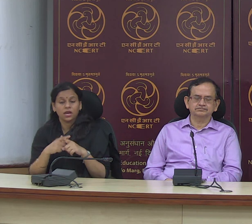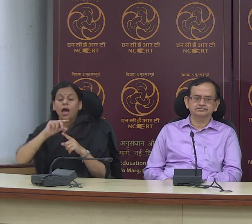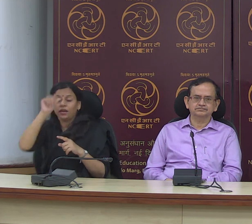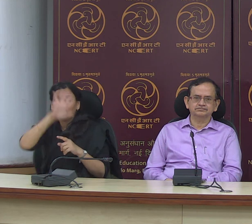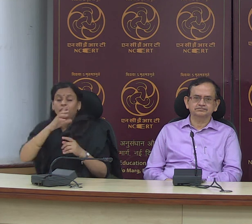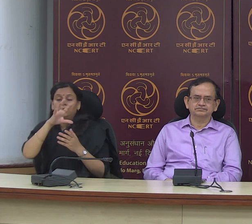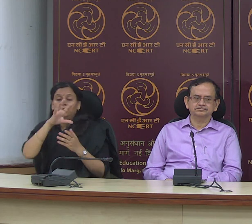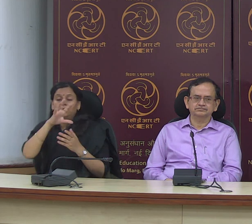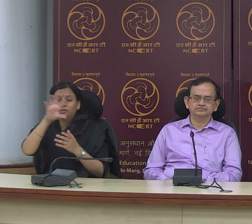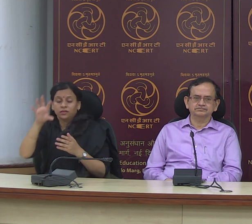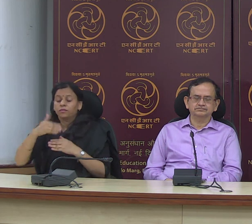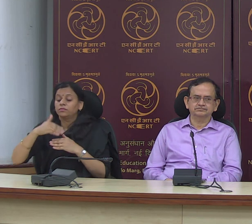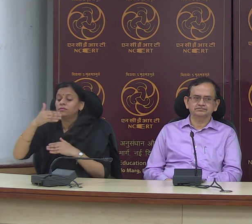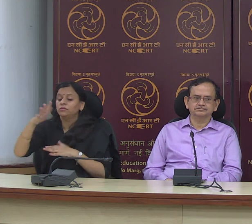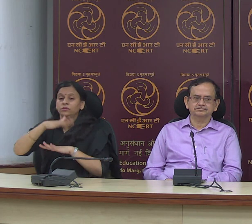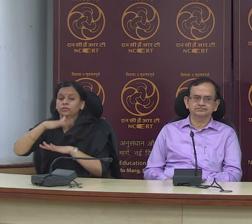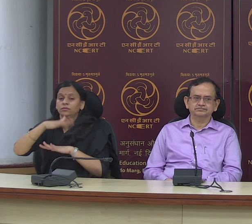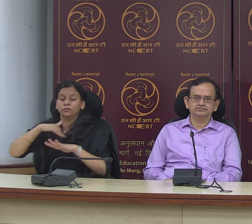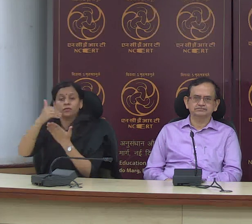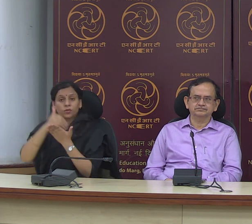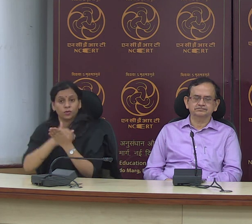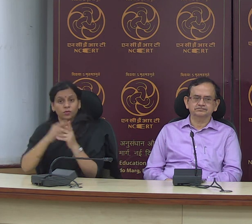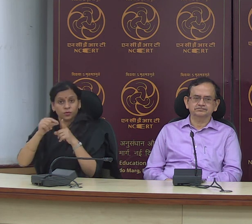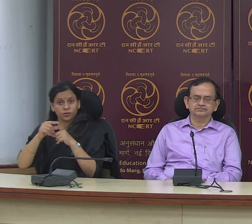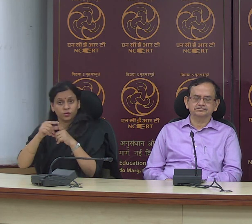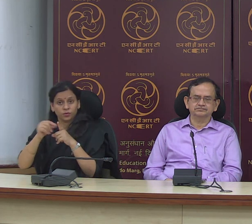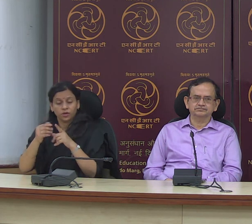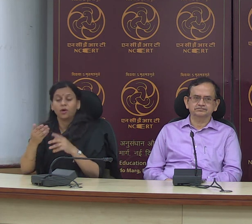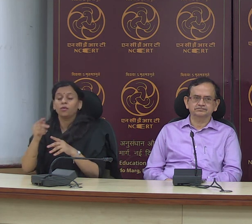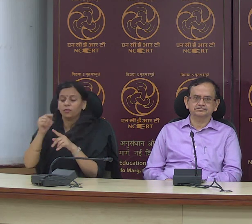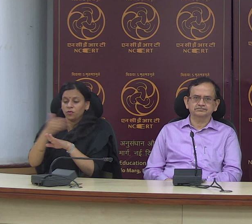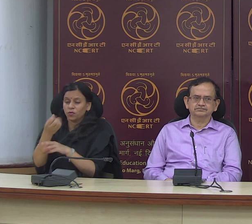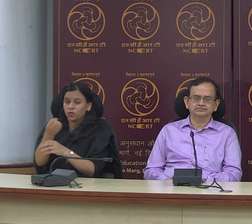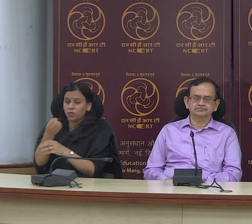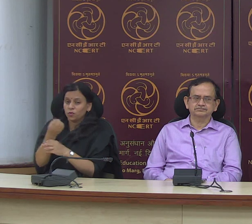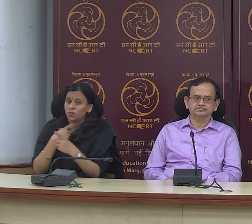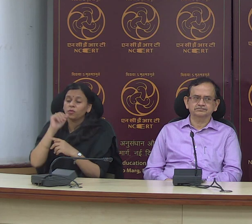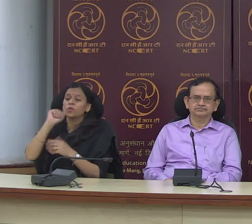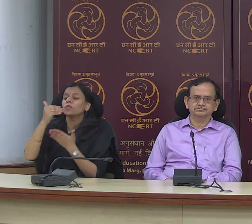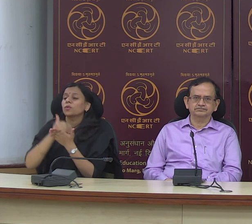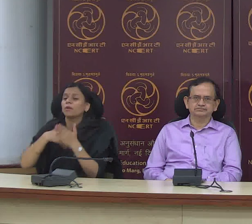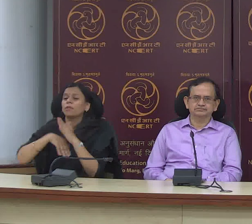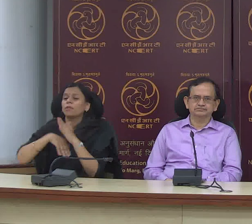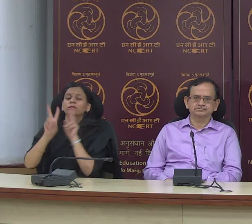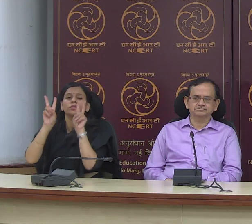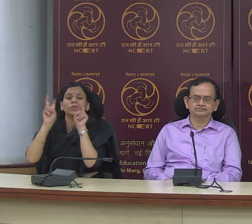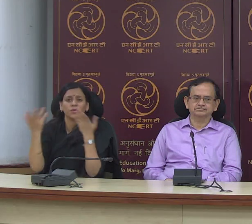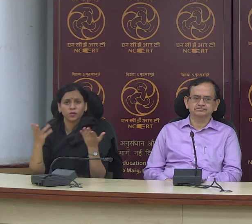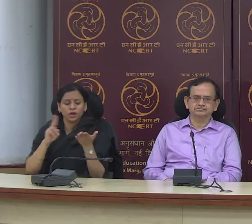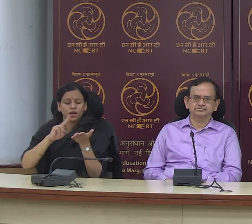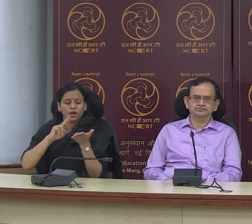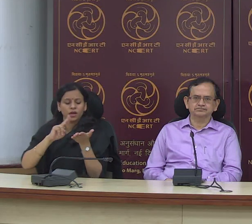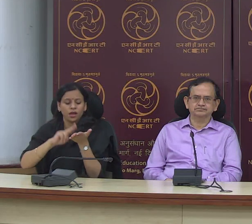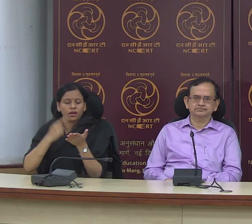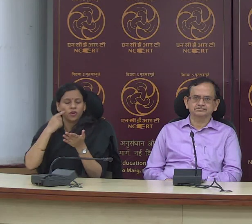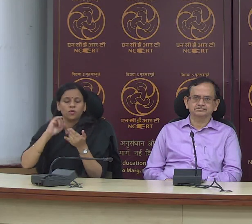अपने कुछ कार्यक्रम करने जा रहे हैं, उनकी विस्तार पूर्वक यदि आप योजना हमें बताएं ताकि हमारे जो दर्शक हैं वो जो फ्यूचर प्लान्स हैं NIOS के